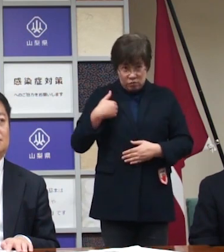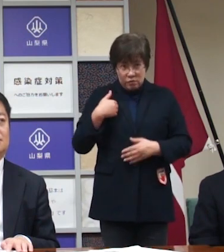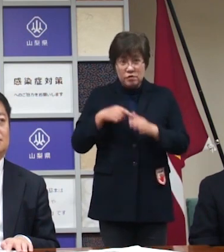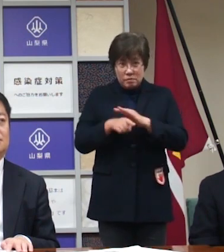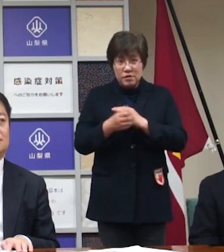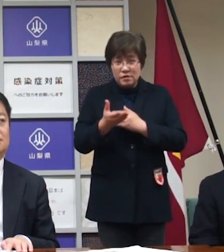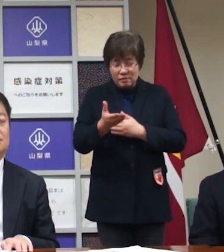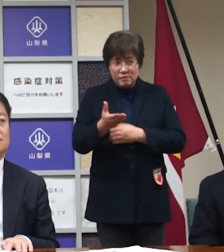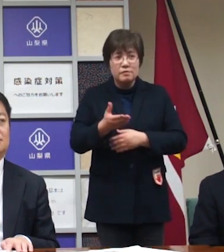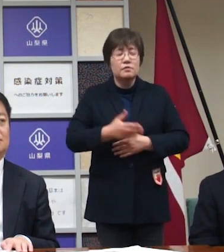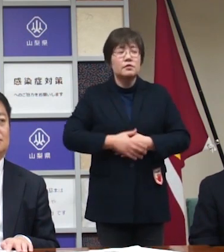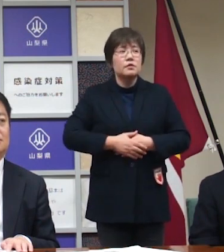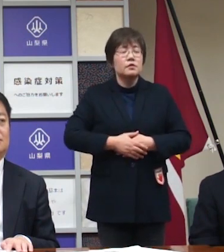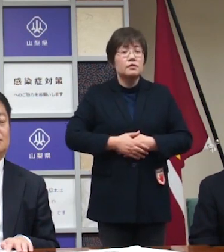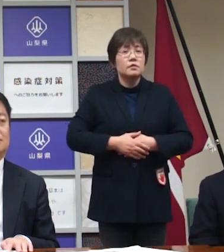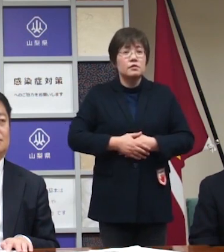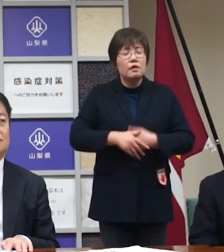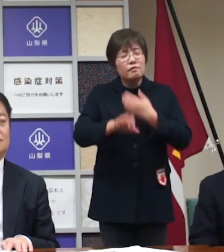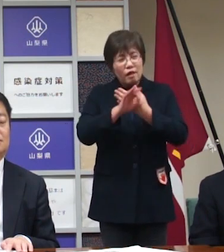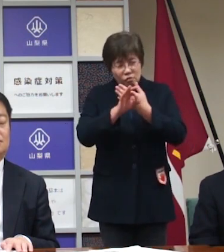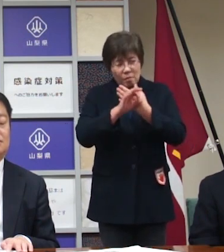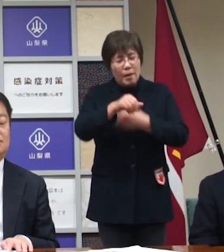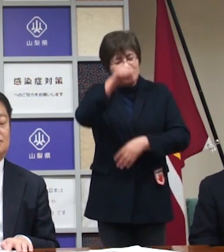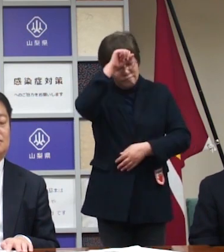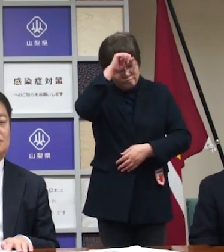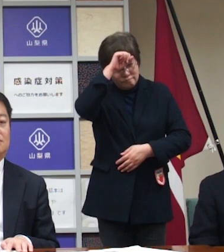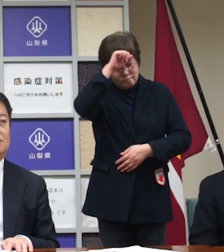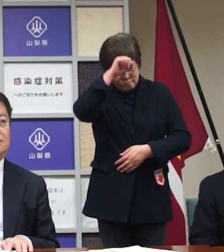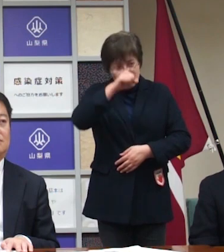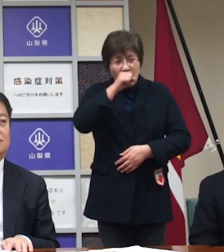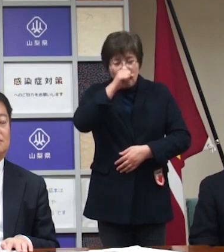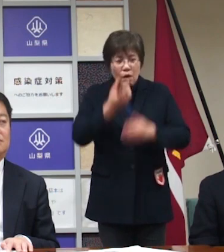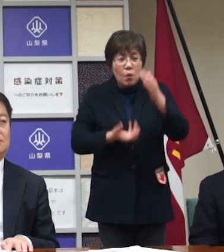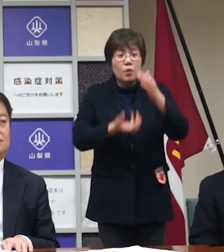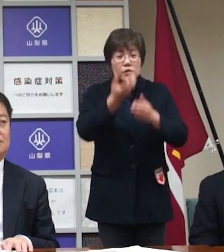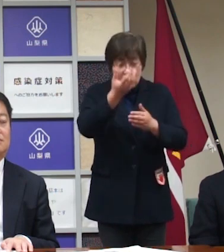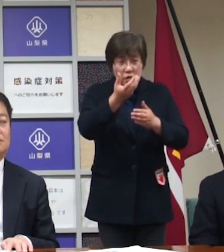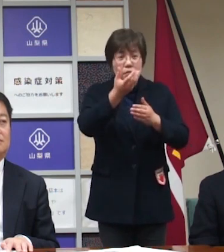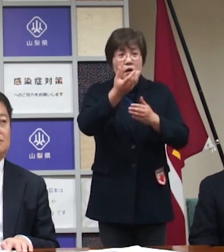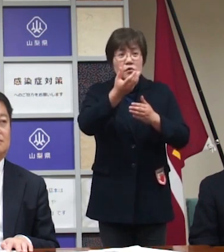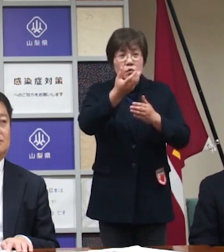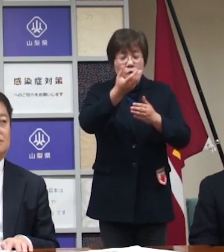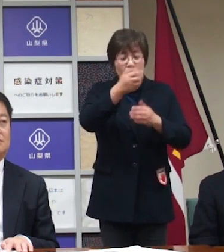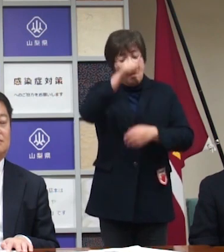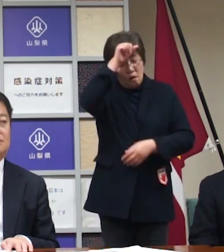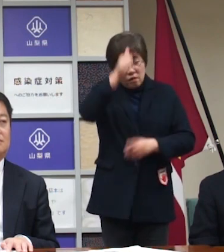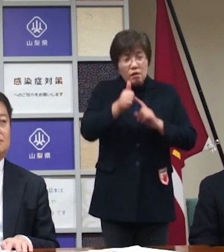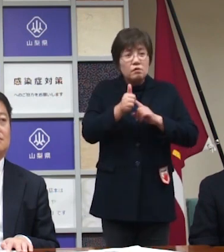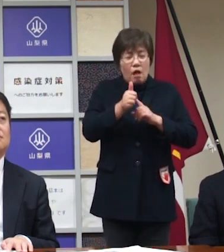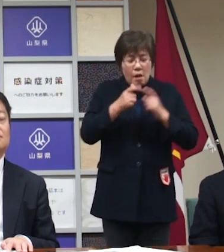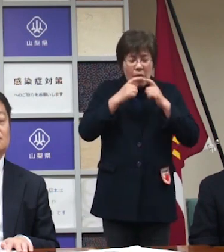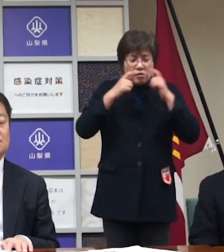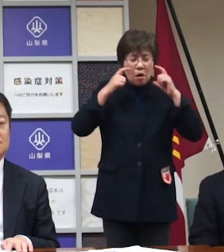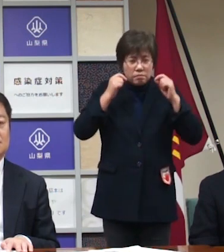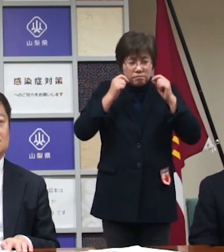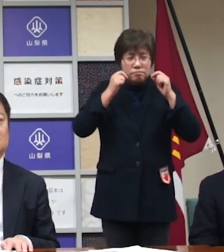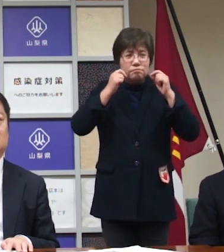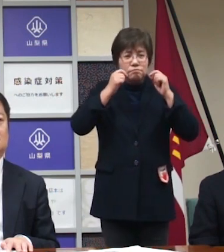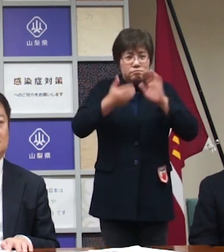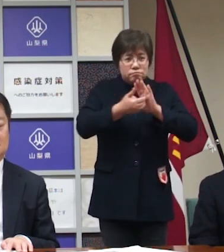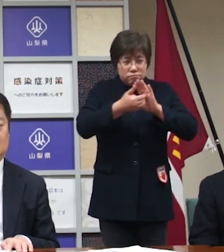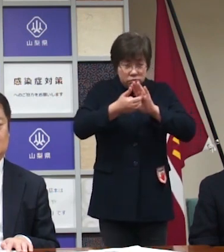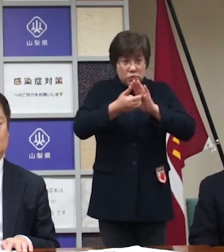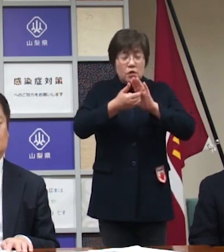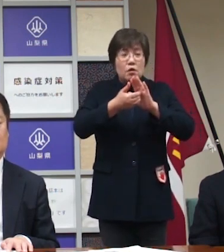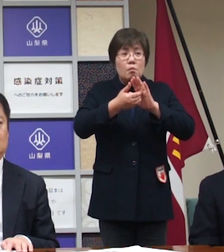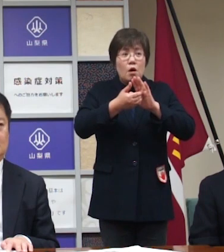ですね。で、仮に症状が出た後でも本人がマスクをしていればそんなに心配することはないということでいいんでしょう